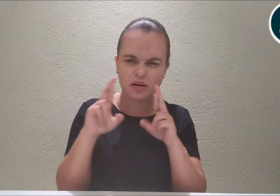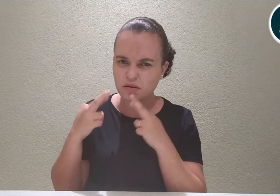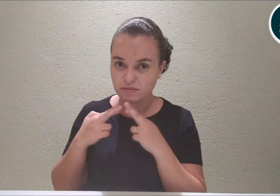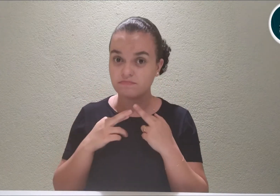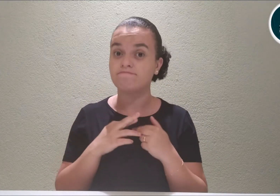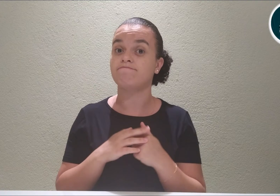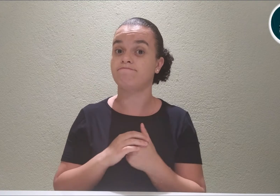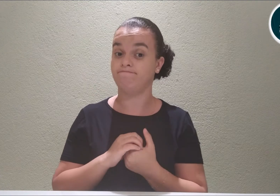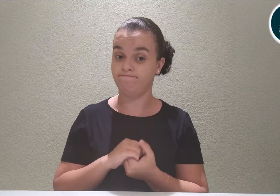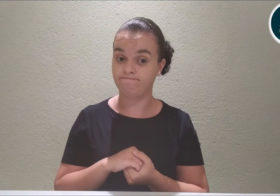a murmurar.